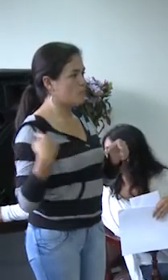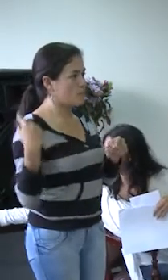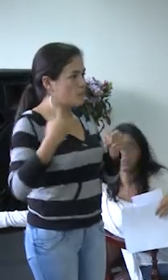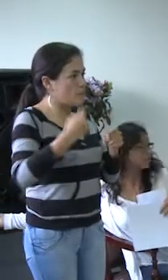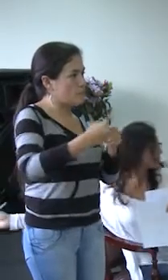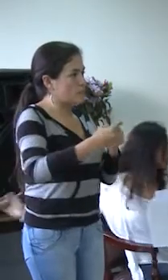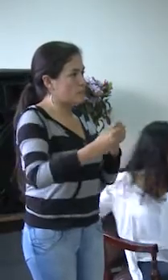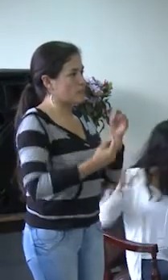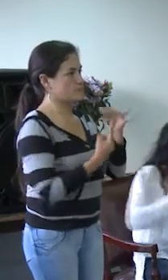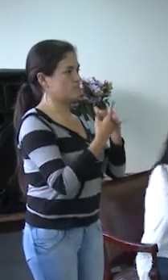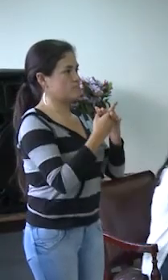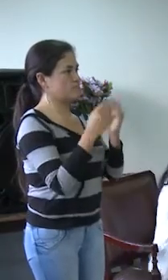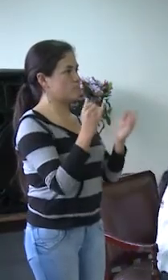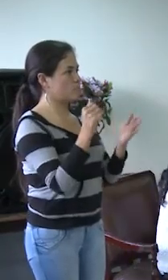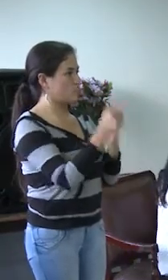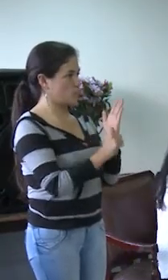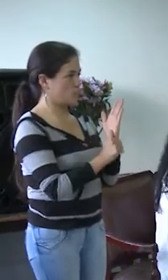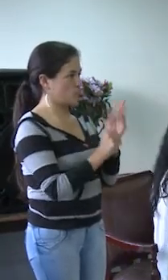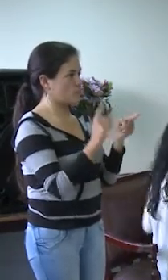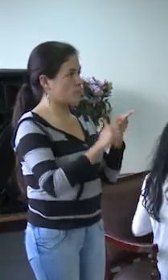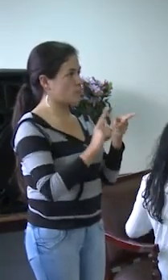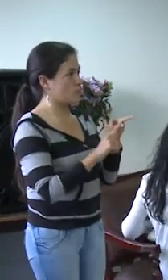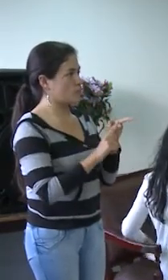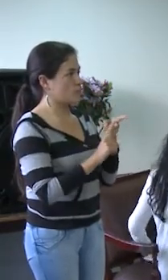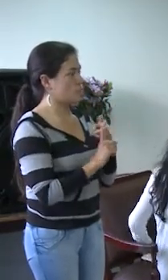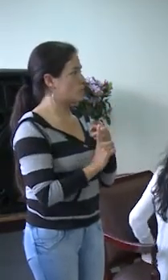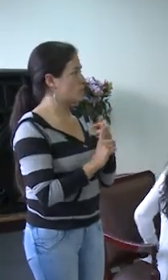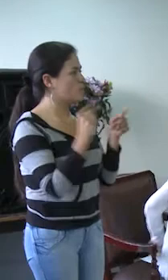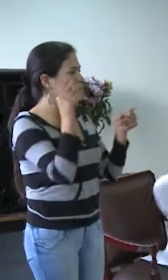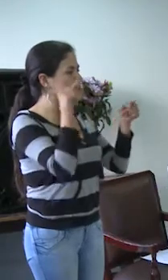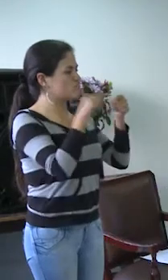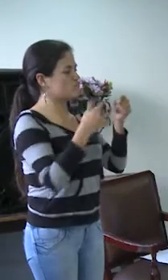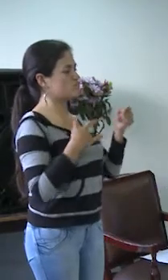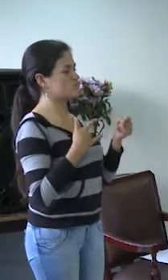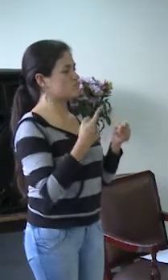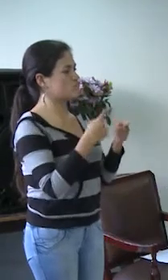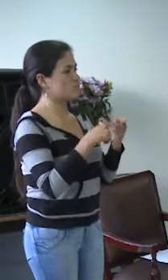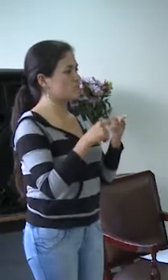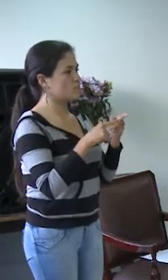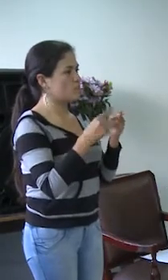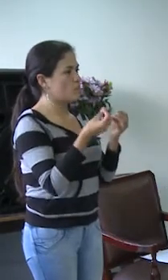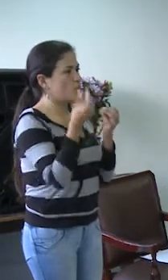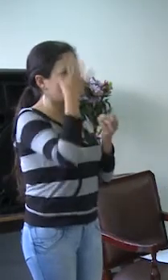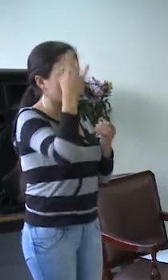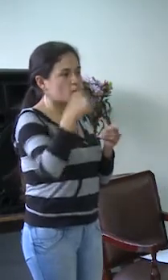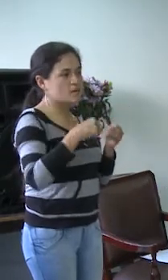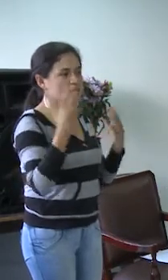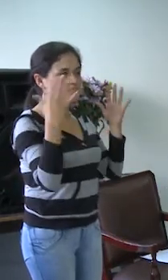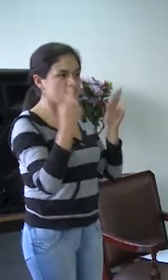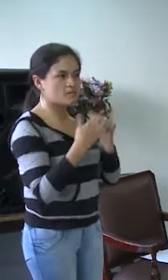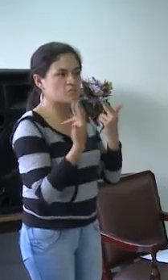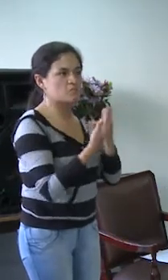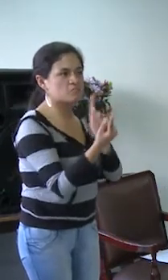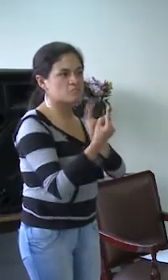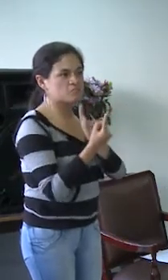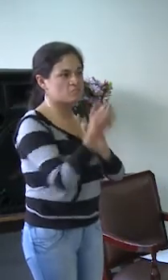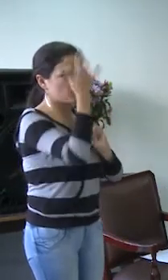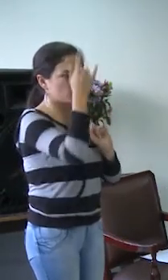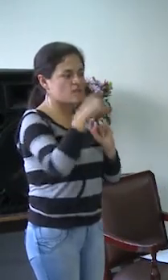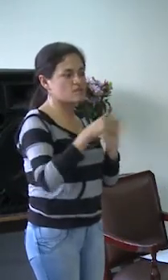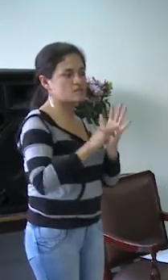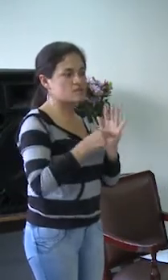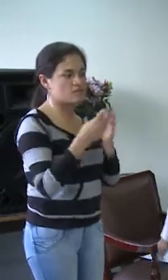trayectoria, otra es como el sentido que hoy tiene la